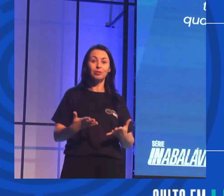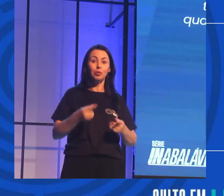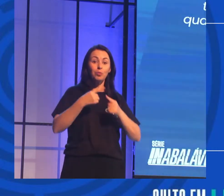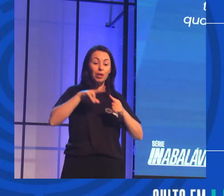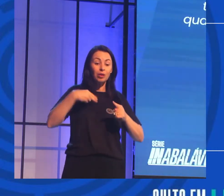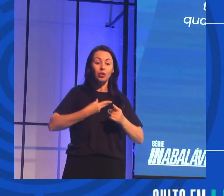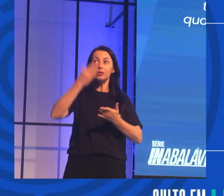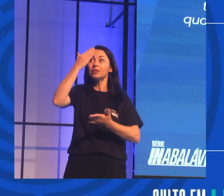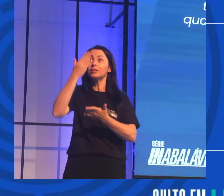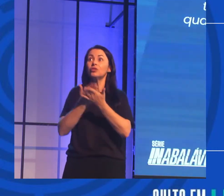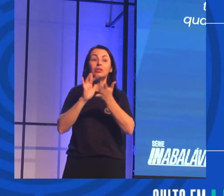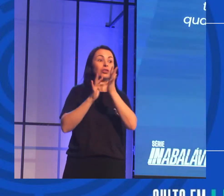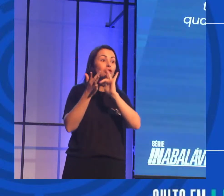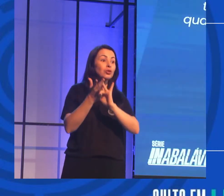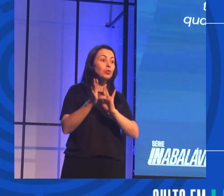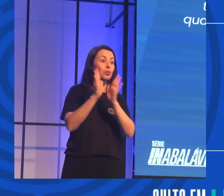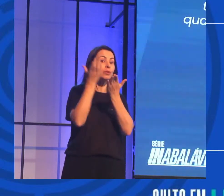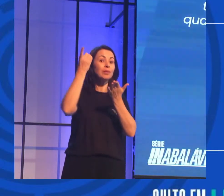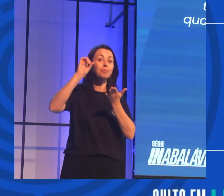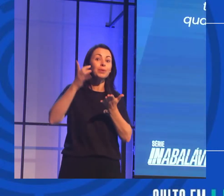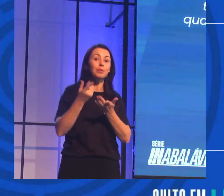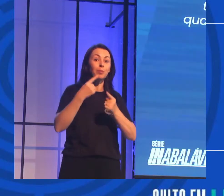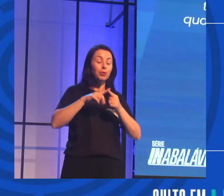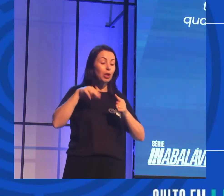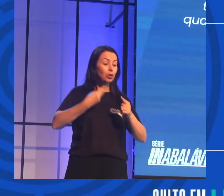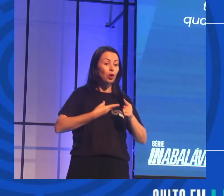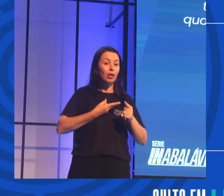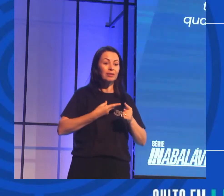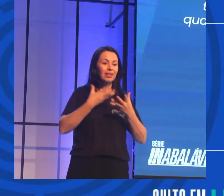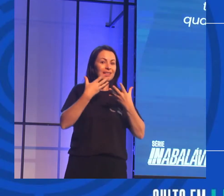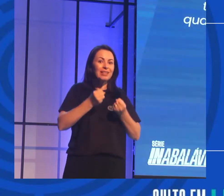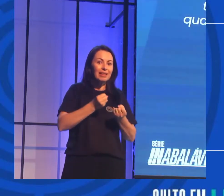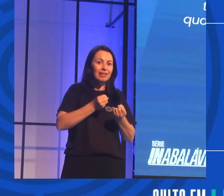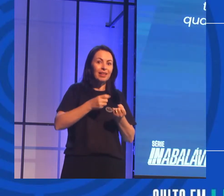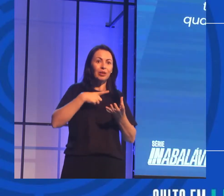abrindo mão de coisas que são irrevogáveis.